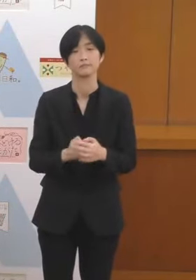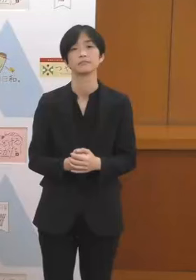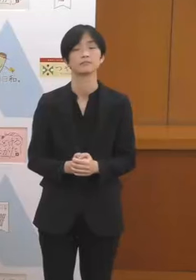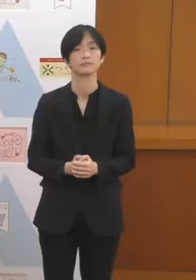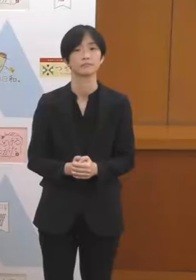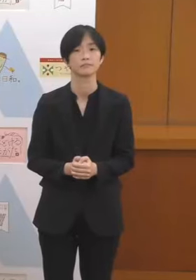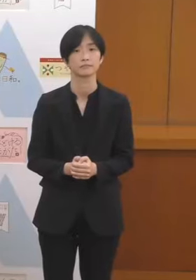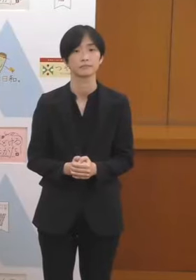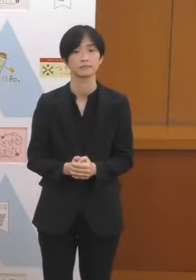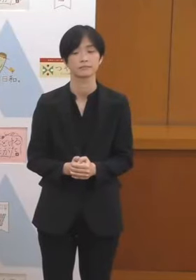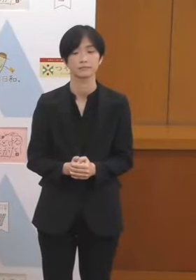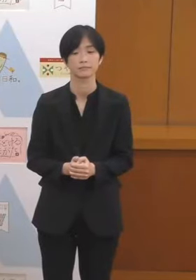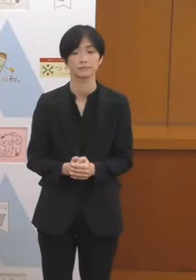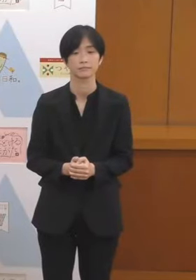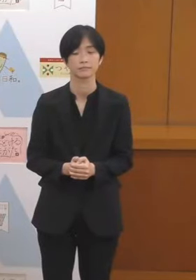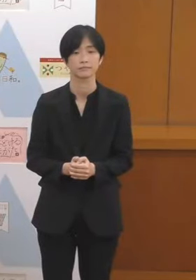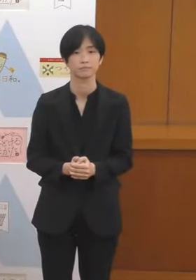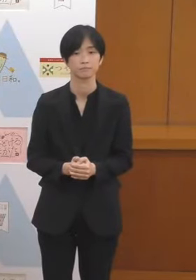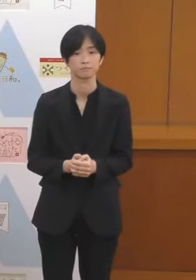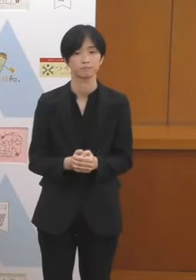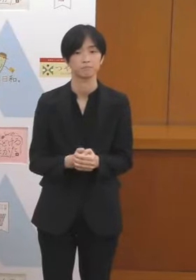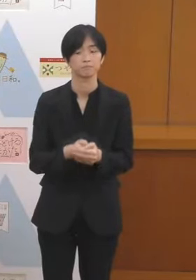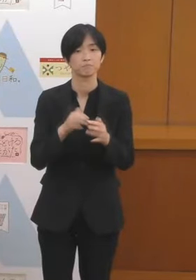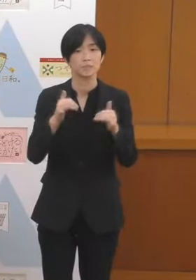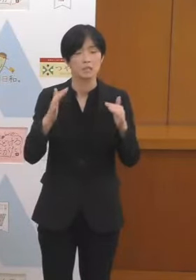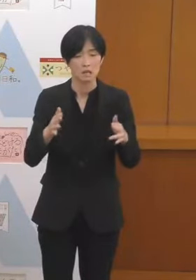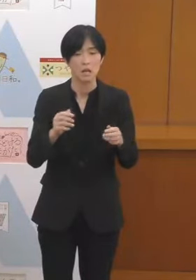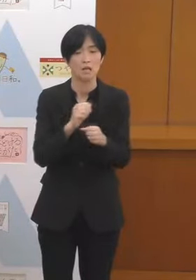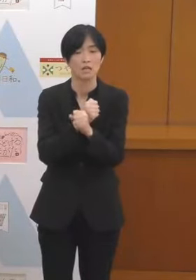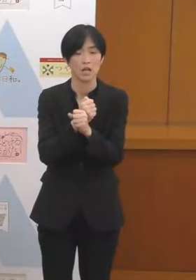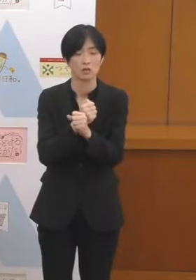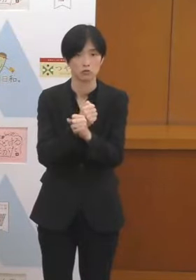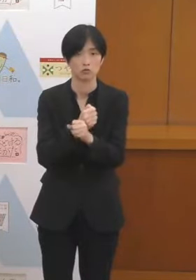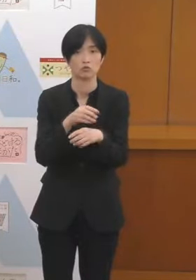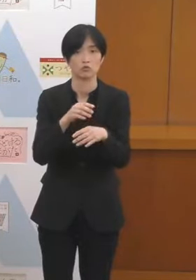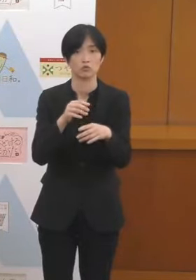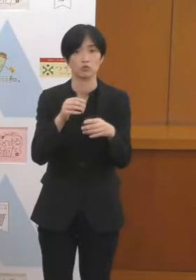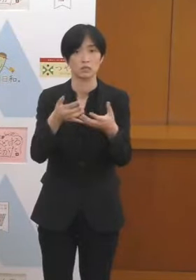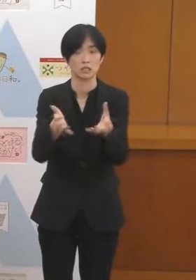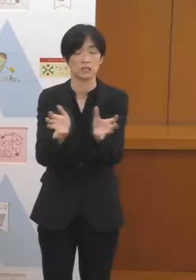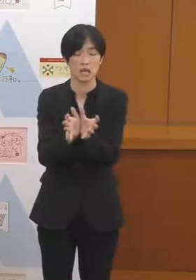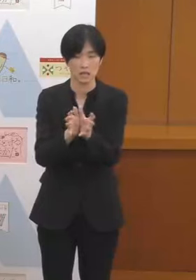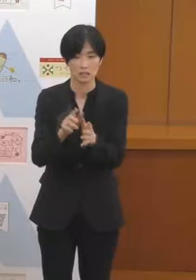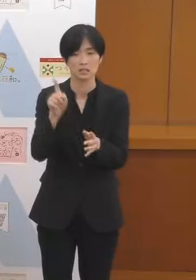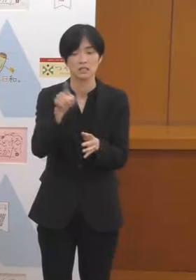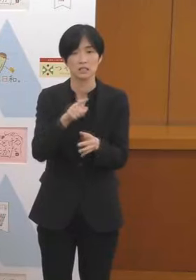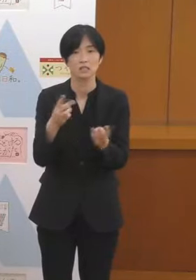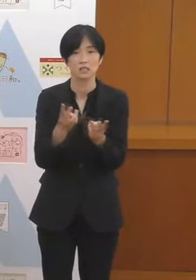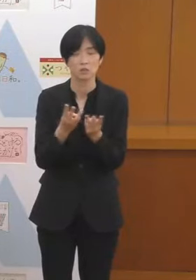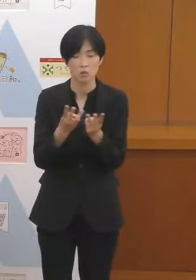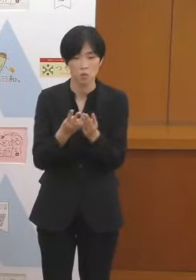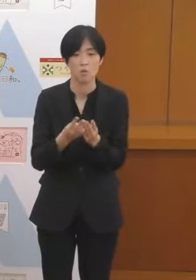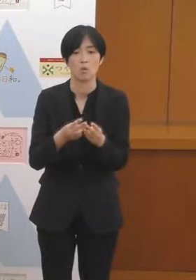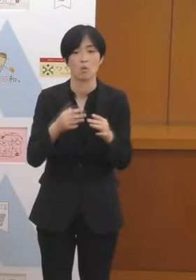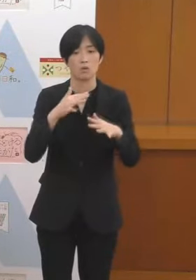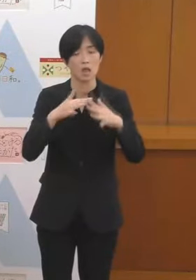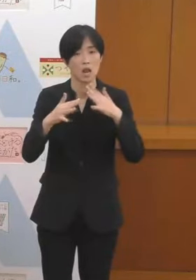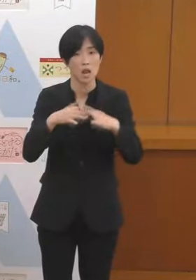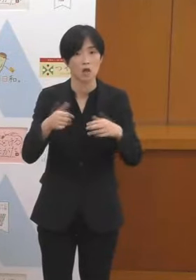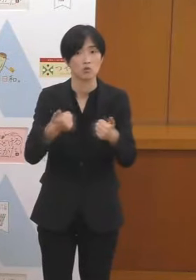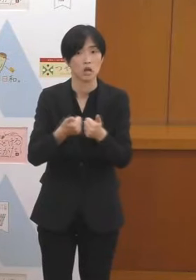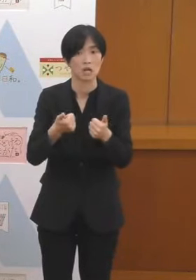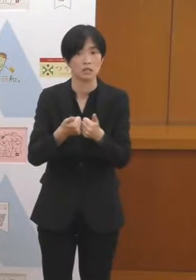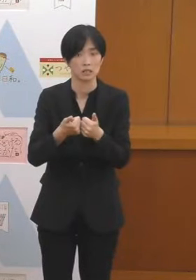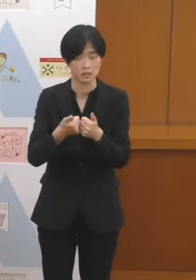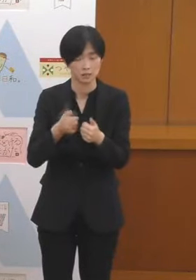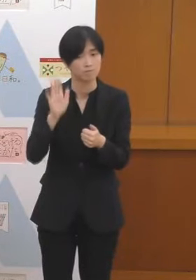ですはいえっと民間研究機関の人工戦略会議が新たな地域別将来推計人口に